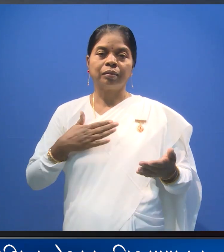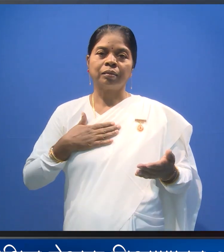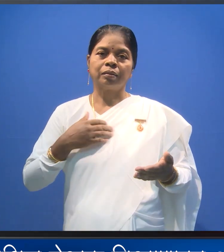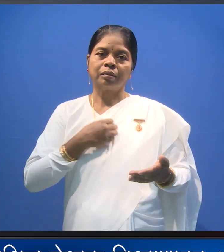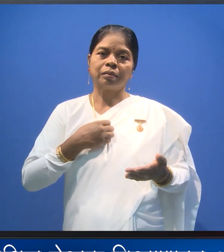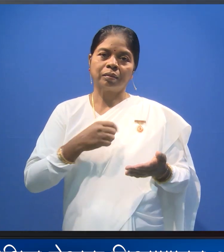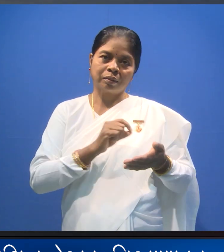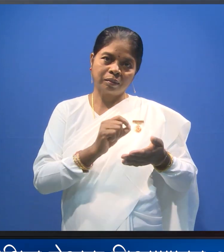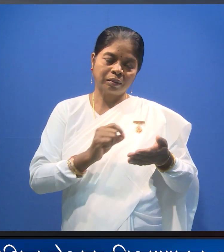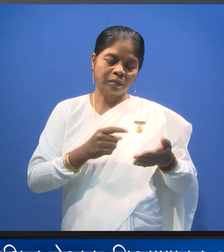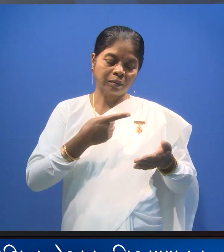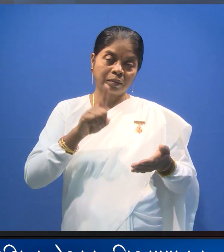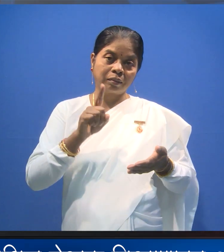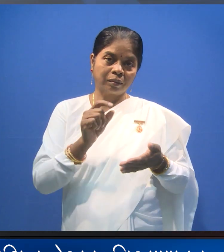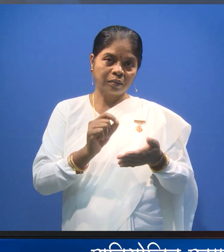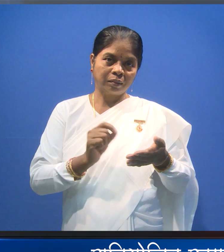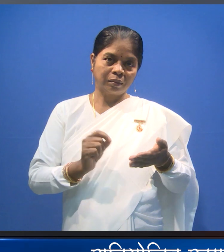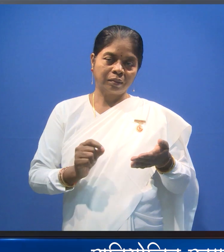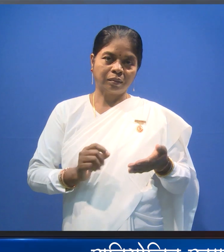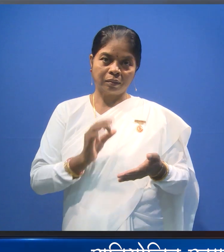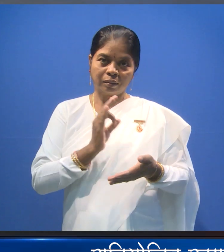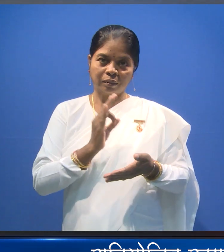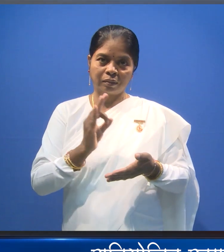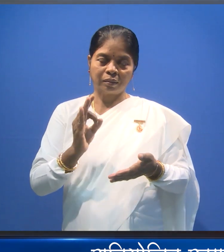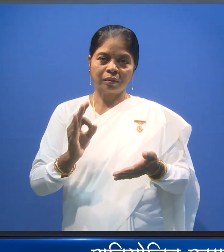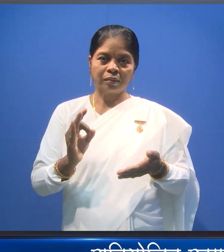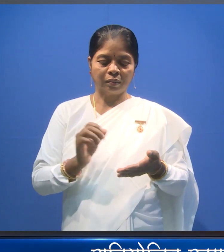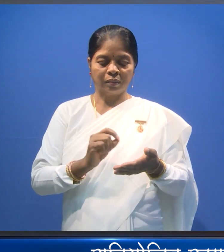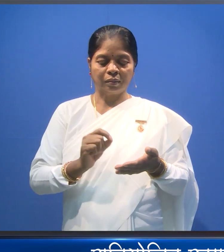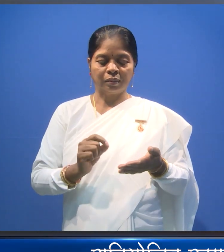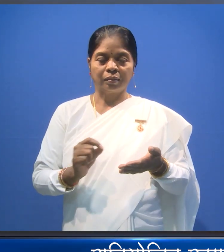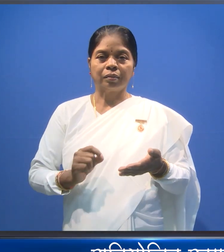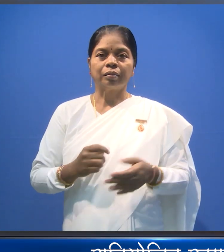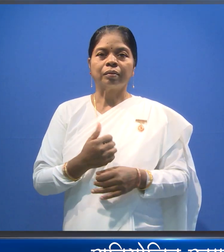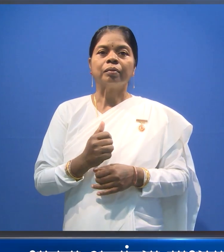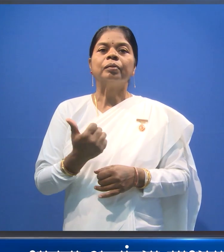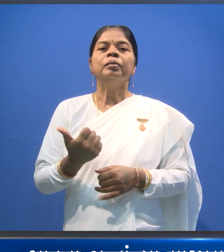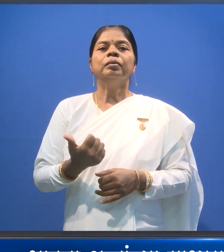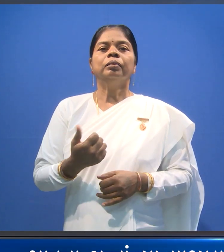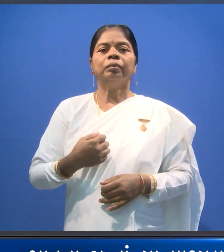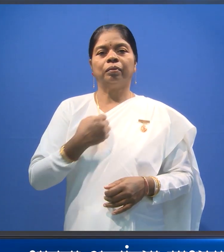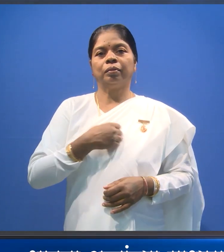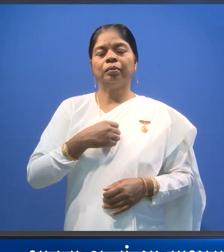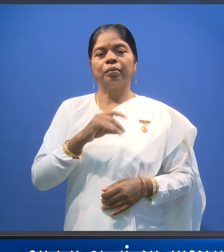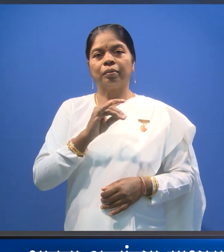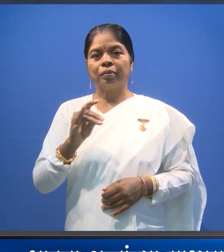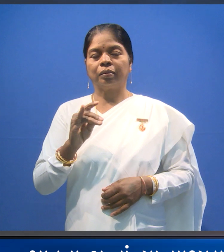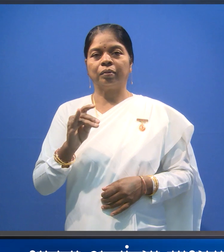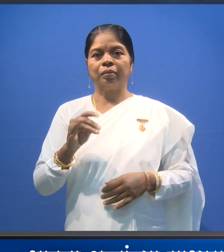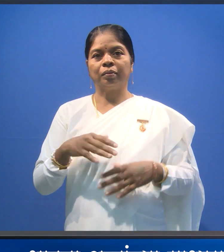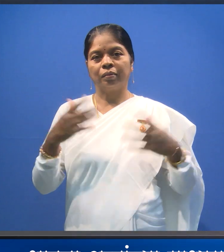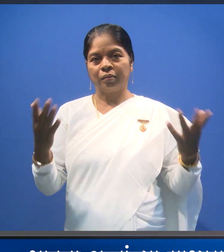भावना योग्य रीतीने सुनियोजित रूपात व्यक्त करतात. भावना शब्दांच्या